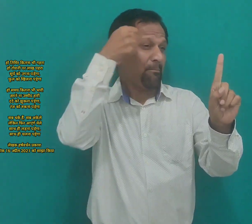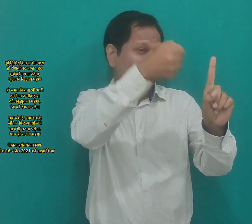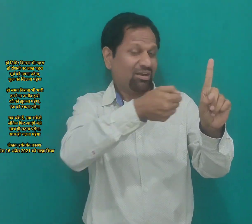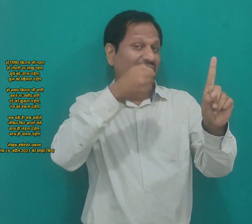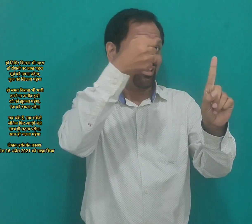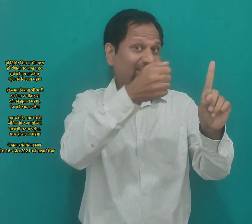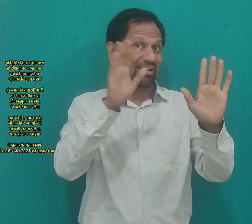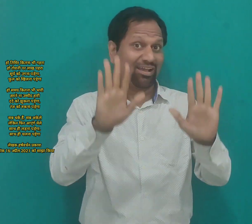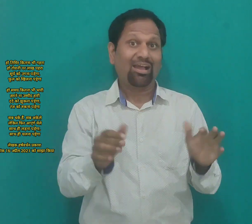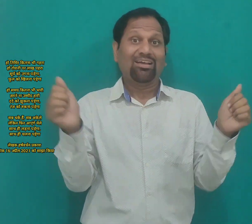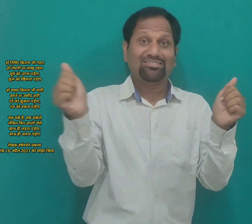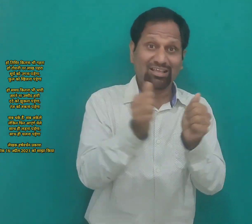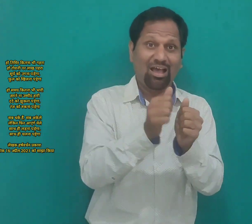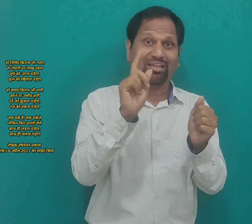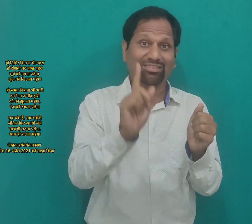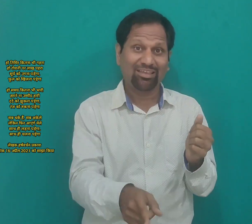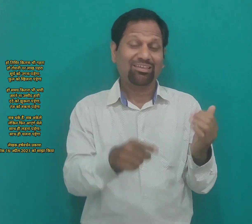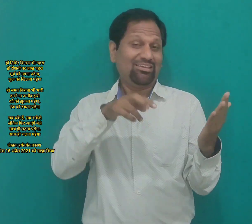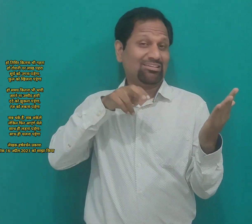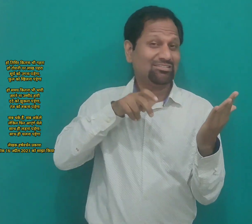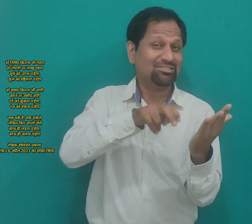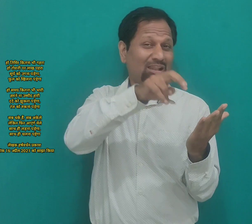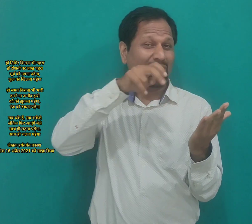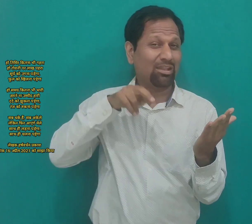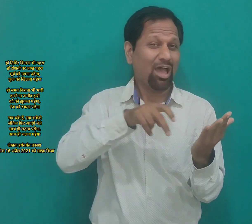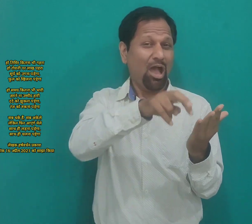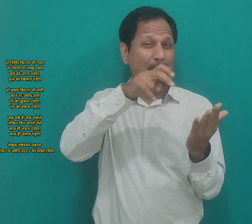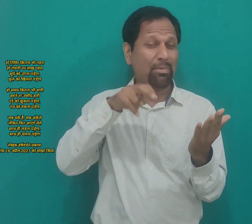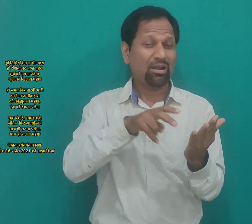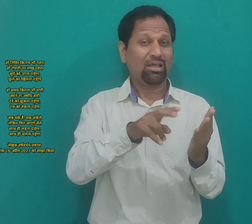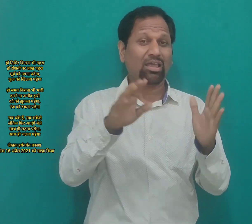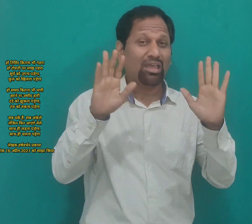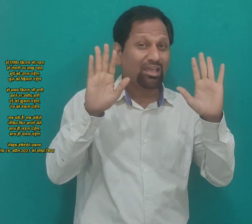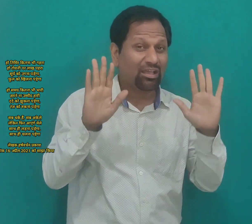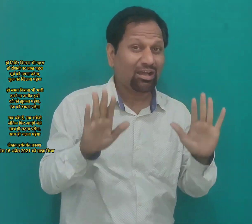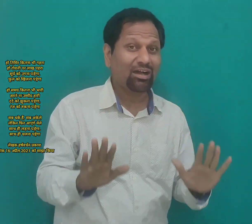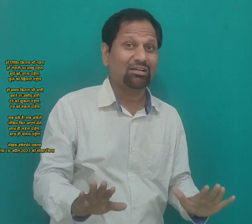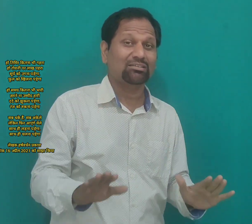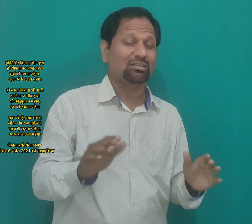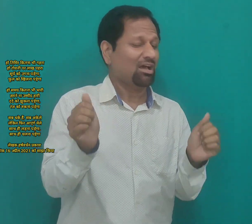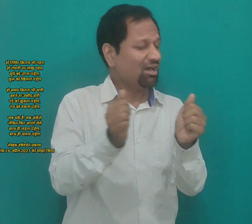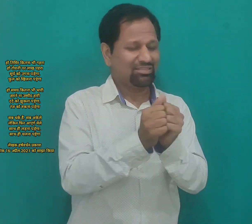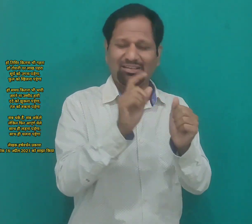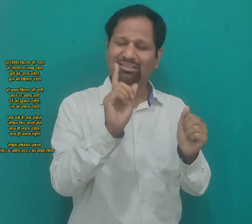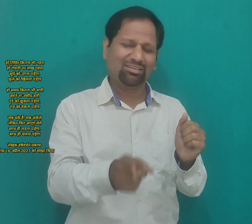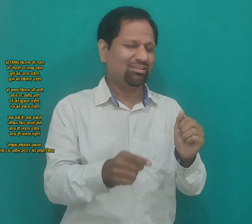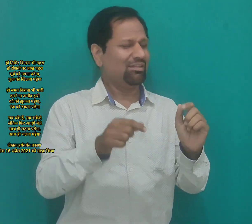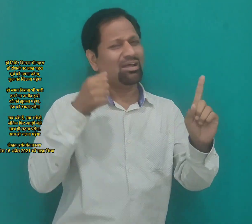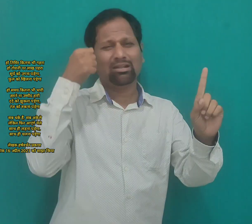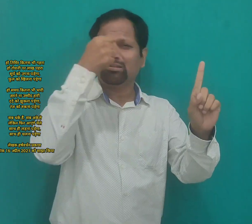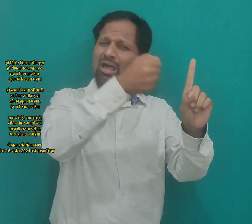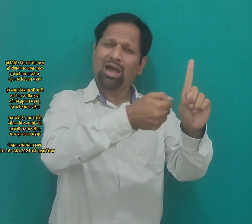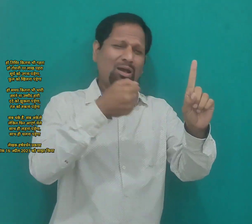पड़ेगा साथ ही जलना पड़ेगा साथ ही लड़ना